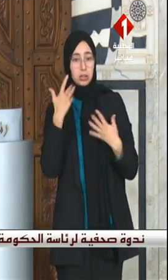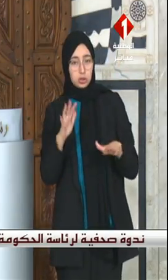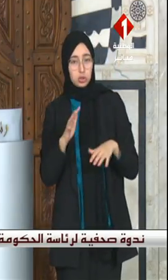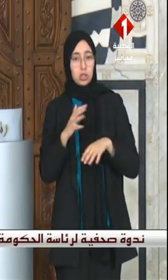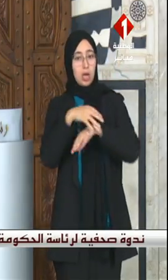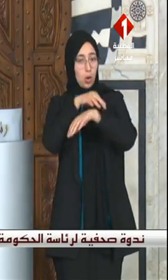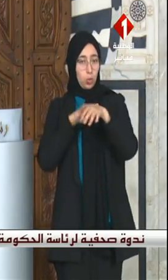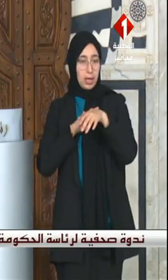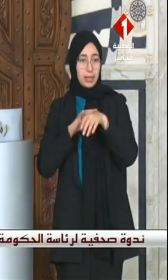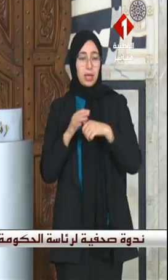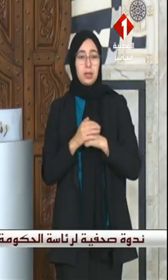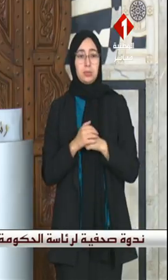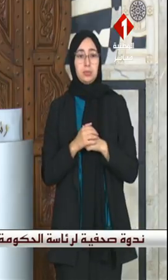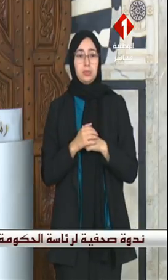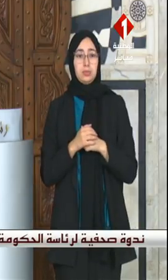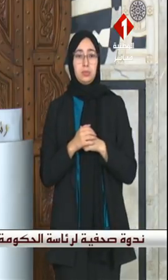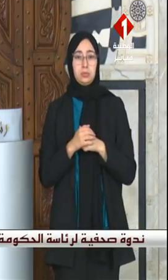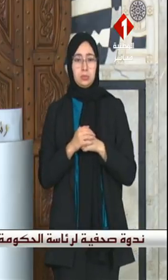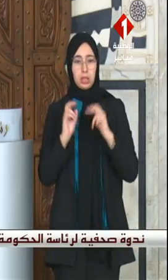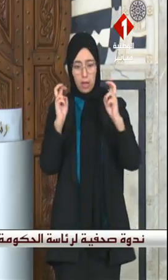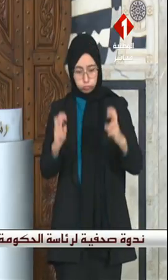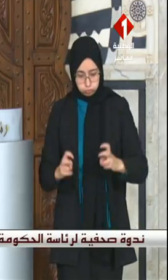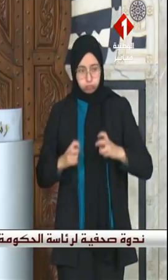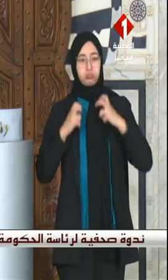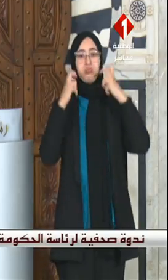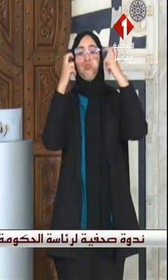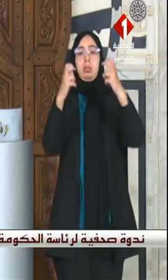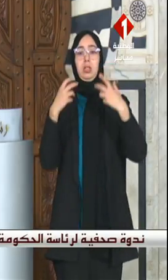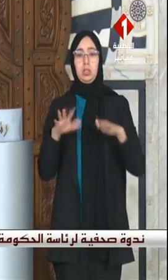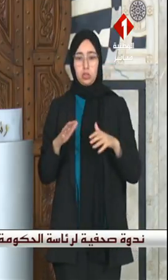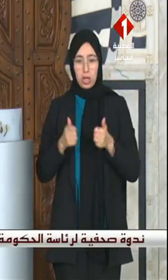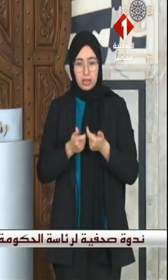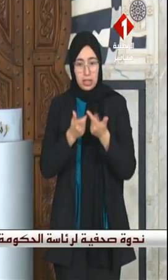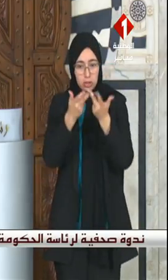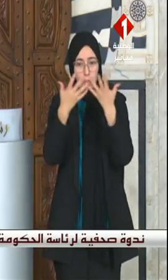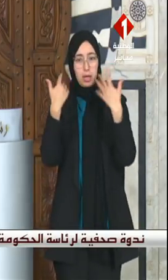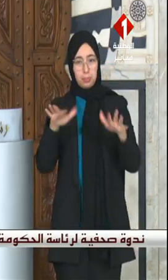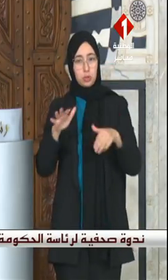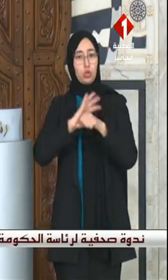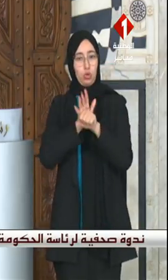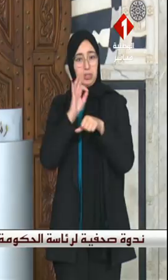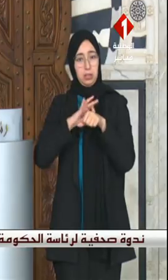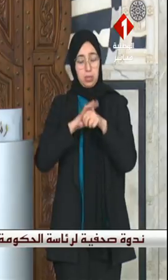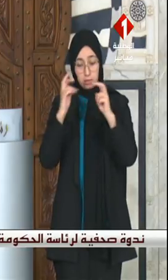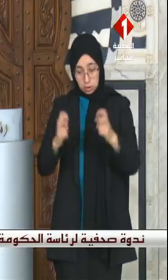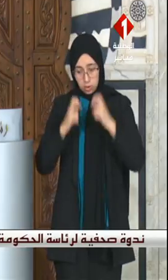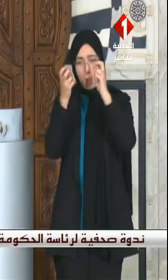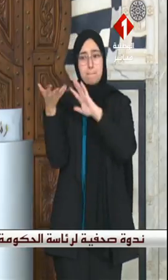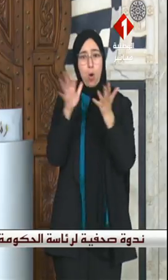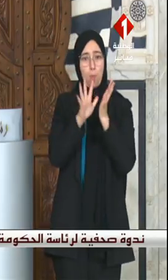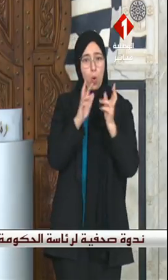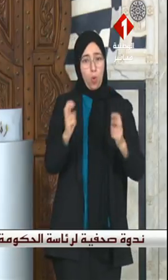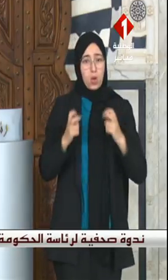وقاعدة تشهد مازالت في ارتفاع في درجة في عدد الحالات المسجلة يوميا وارتفاع في عدد